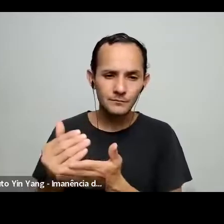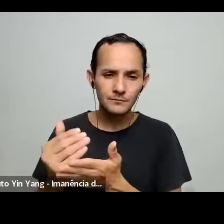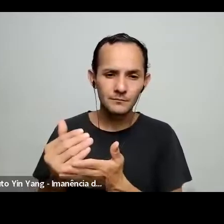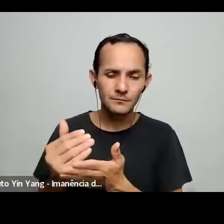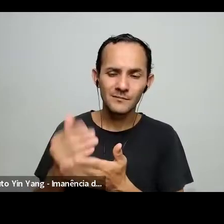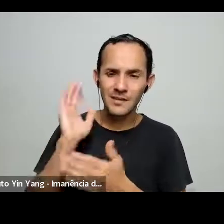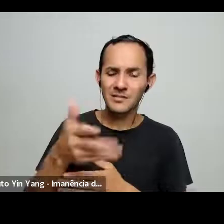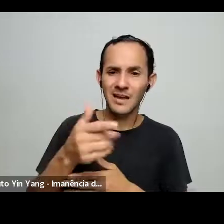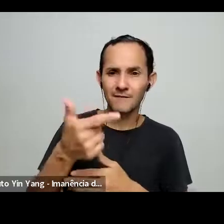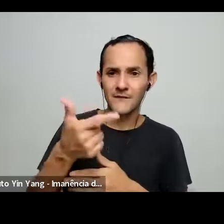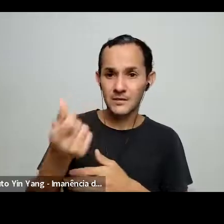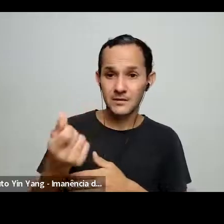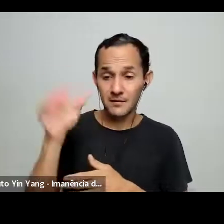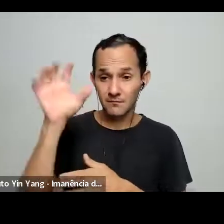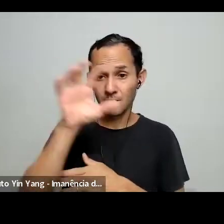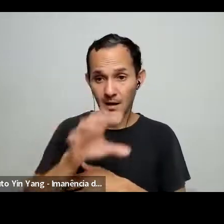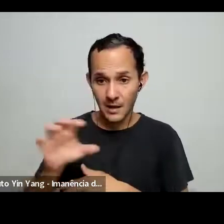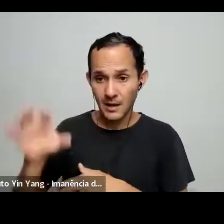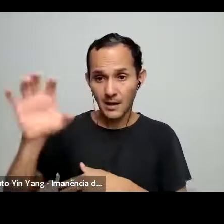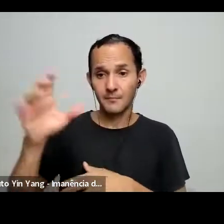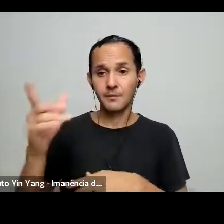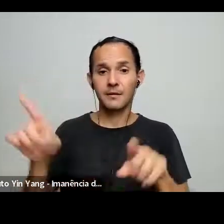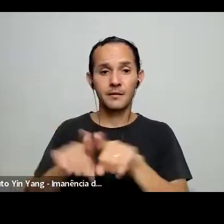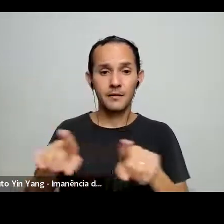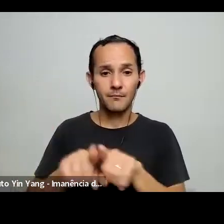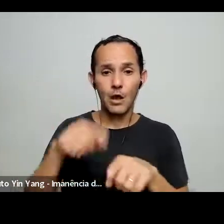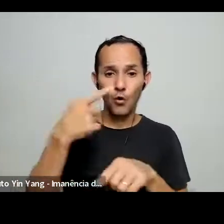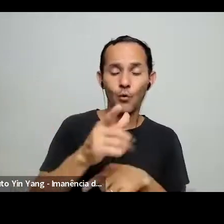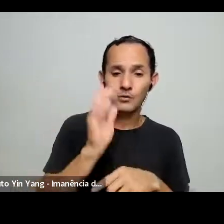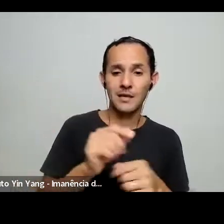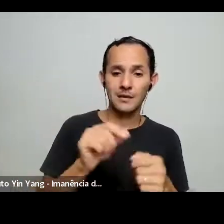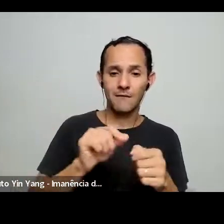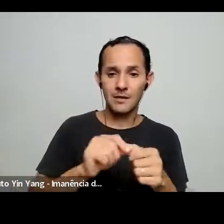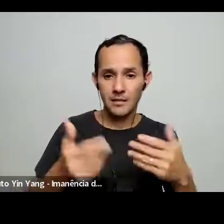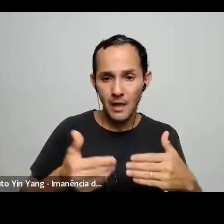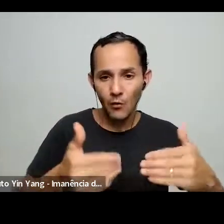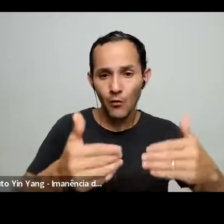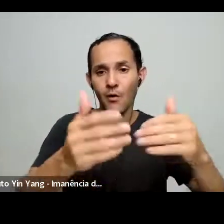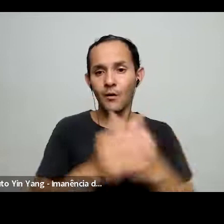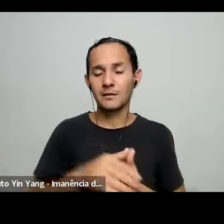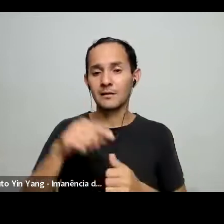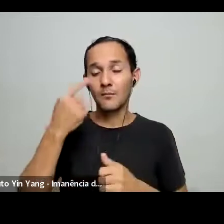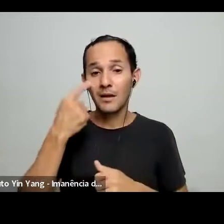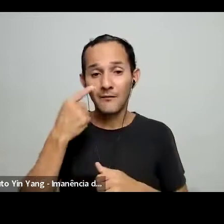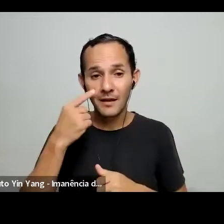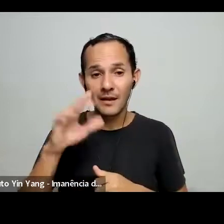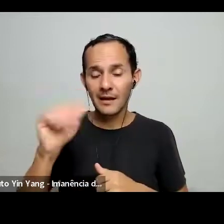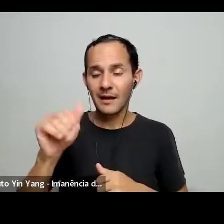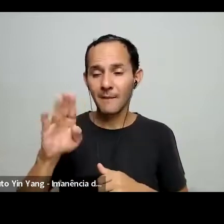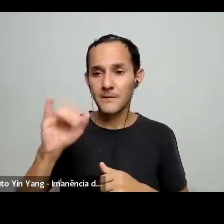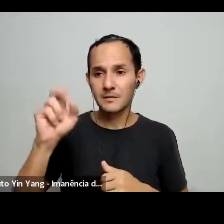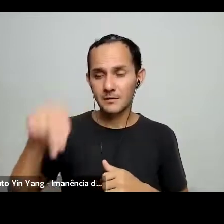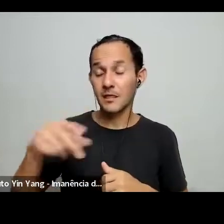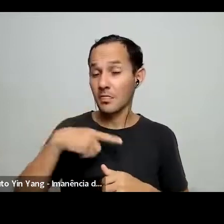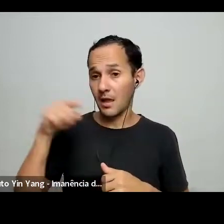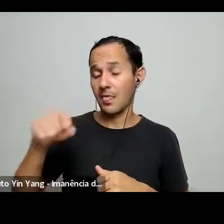já em 26 mapas e alguns outros em desenvolvimento, né? Quem quiser depois explorar lá no site do CAPCIM tem todas essas